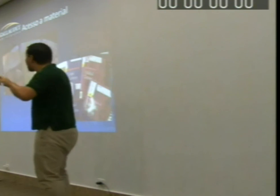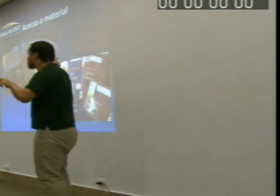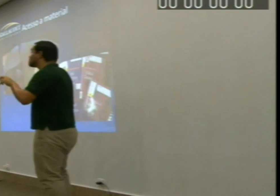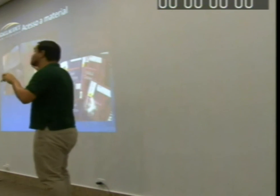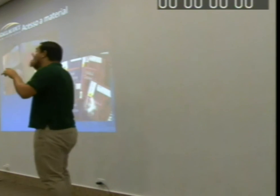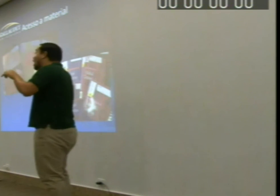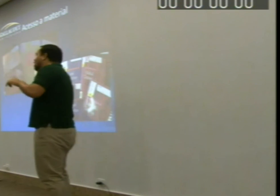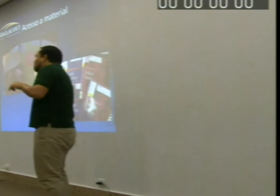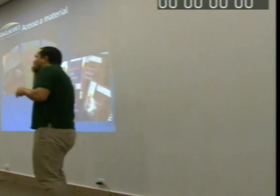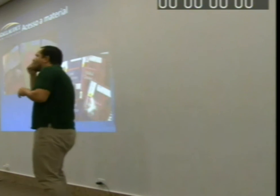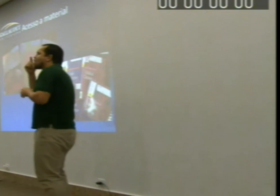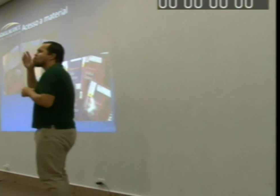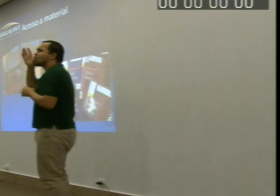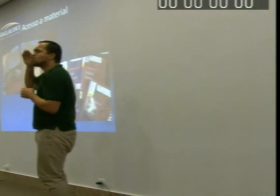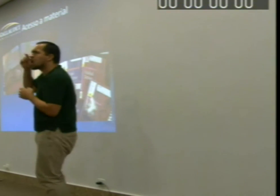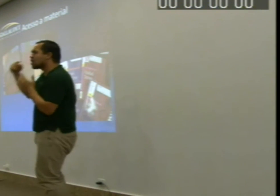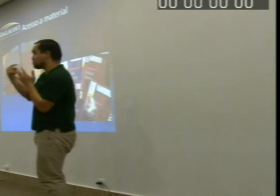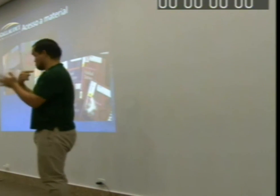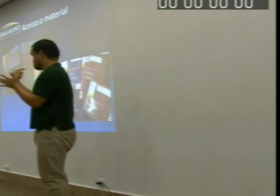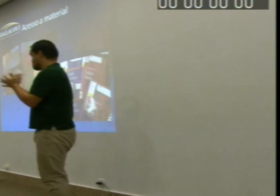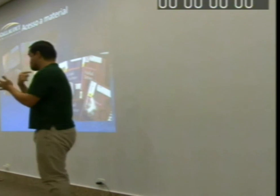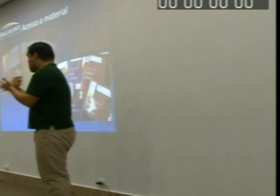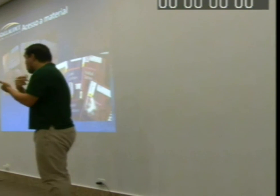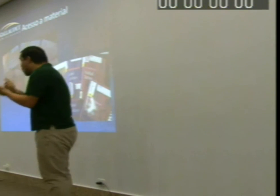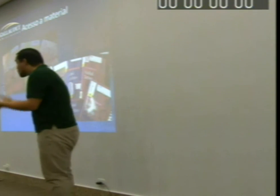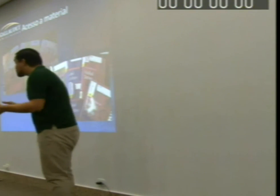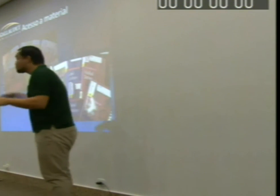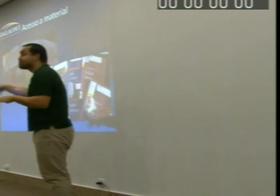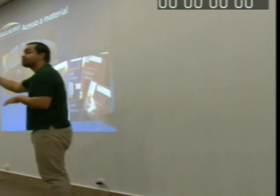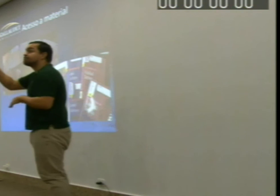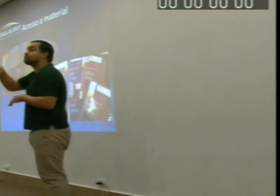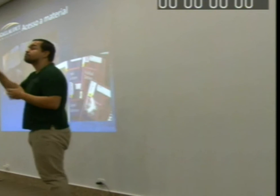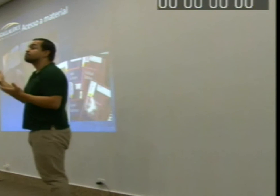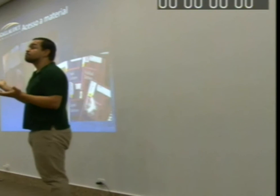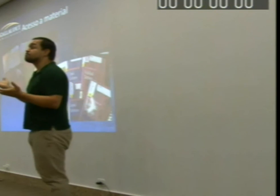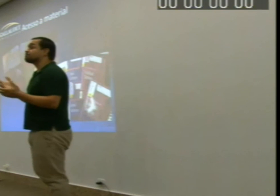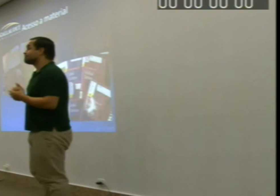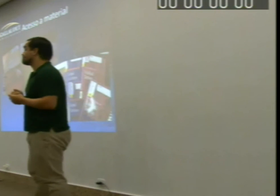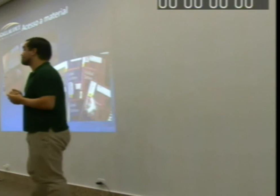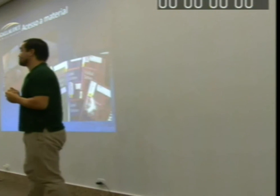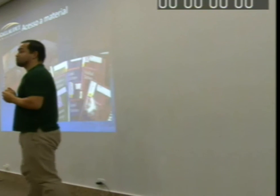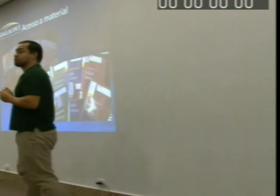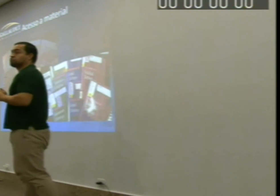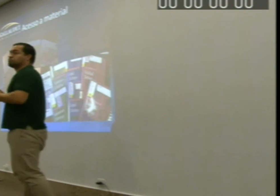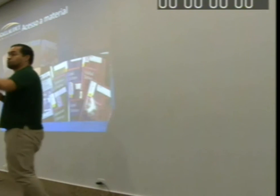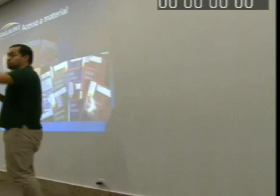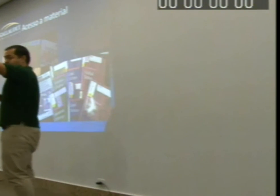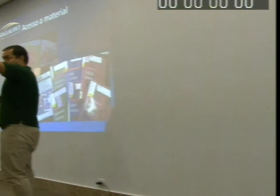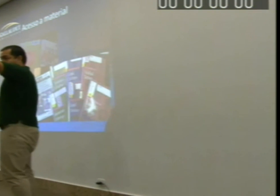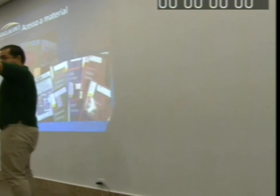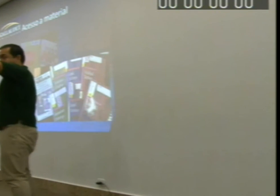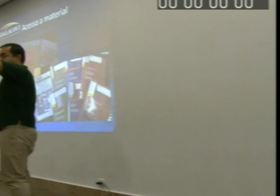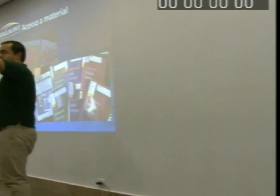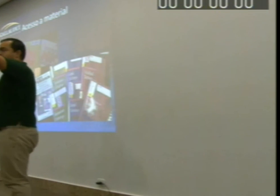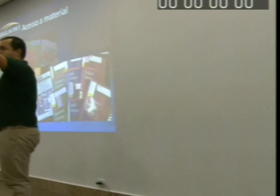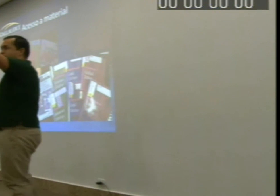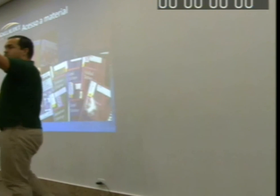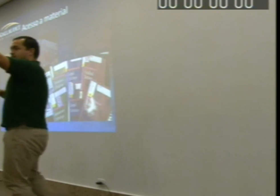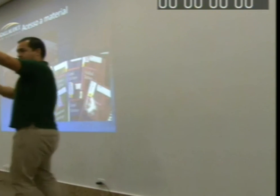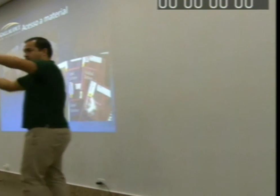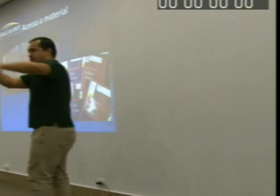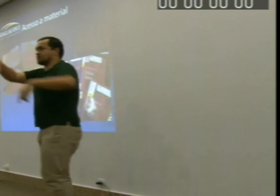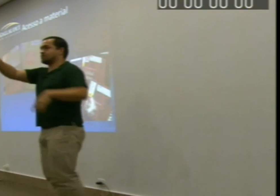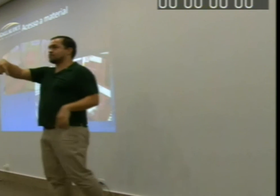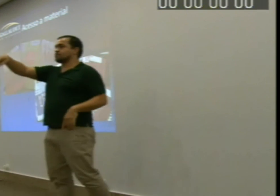vocês as minhas experiências na galaud a curiosidade se vocês quiserem fazer alguma pergunta sobre que